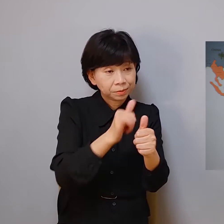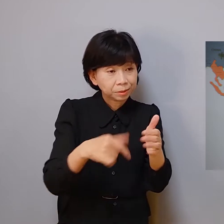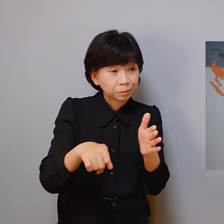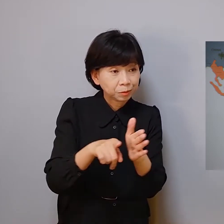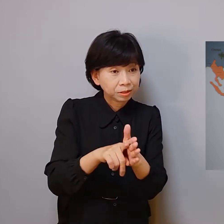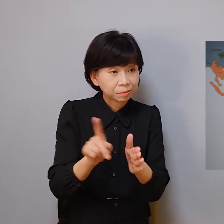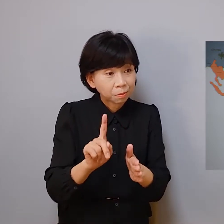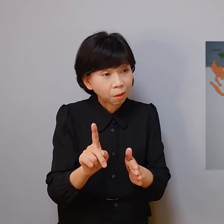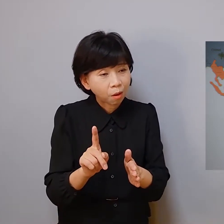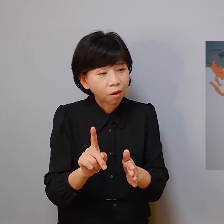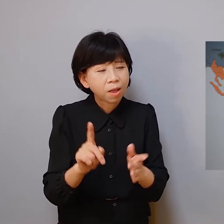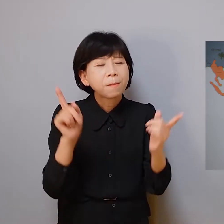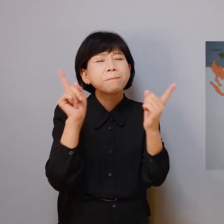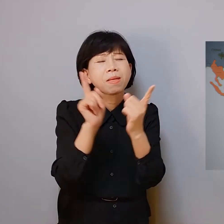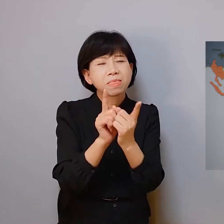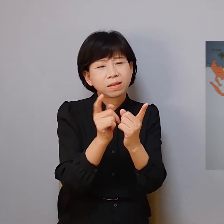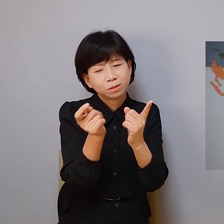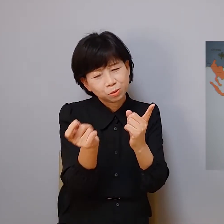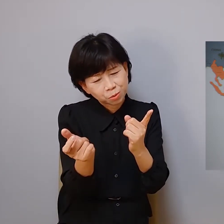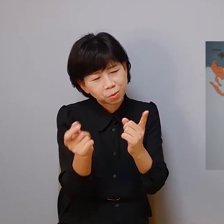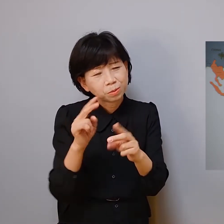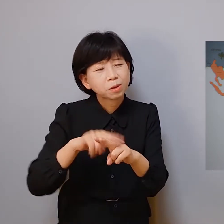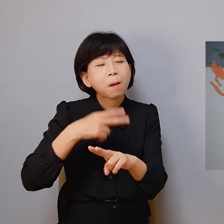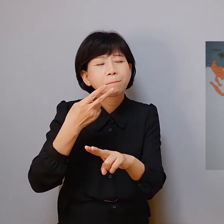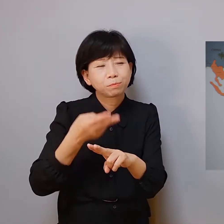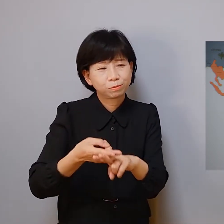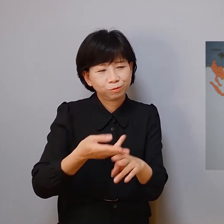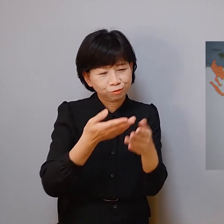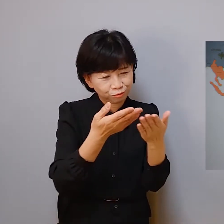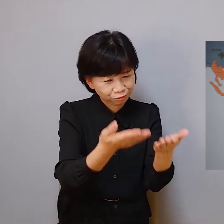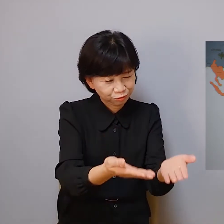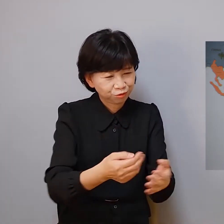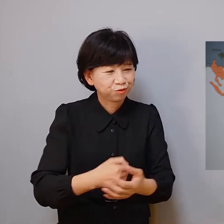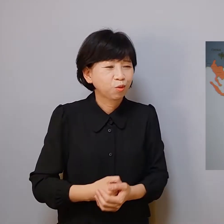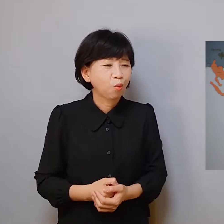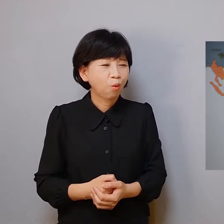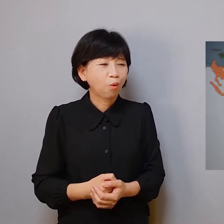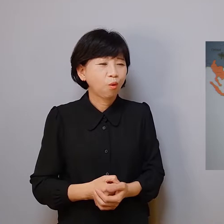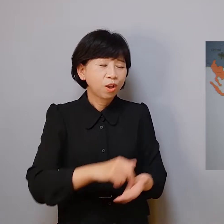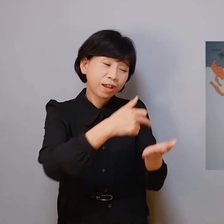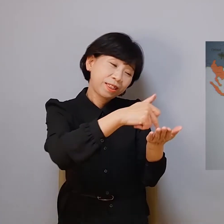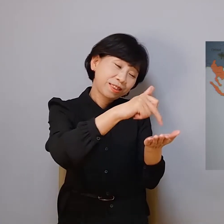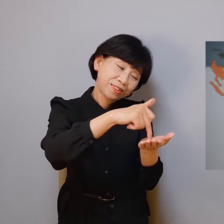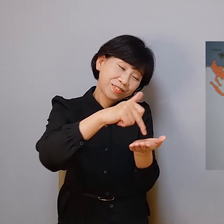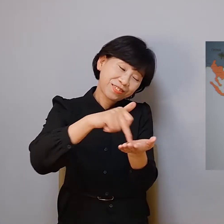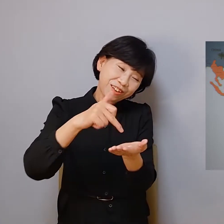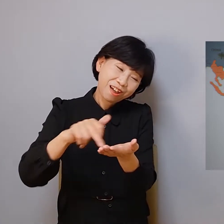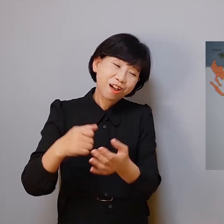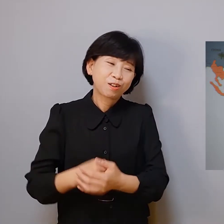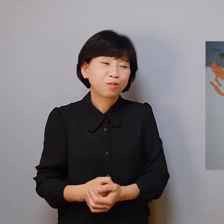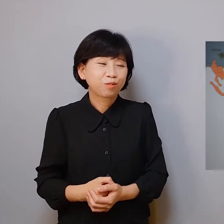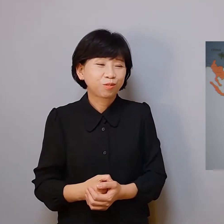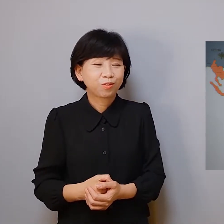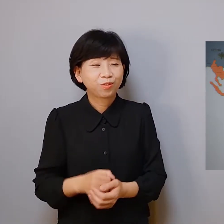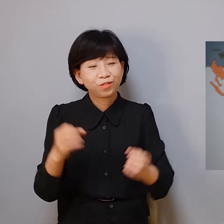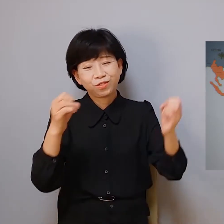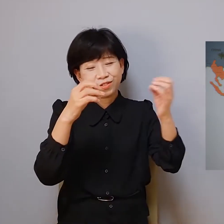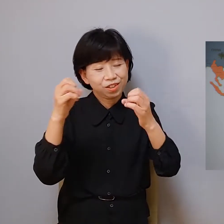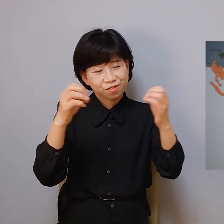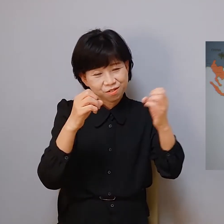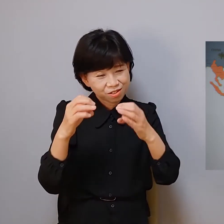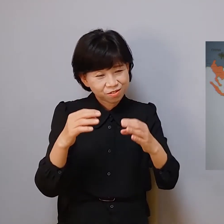이렇게 만나는 거죠. 만나서 뭐 문자도 보내고 또 뭐 이렇게 대화도 좀